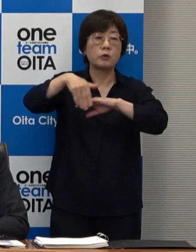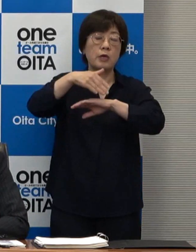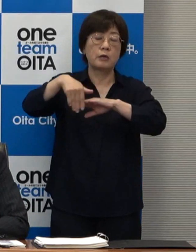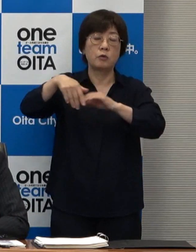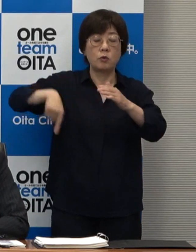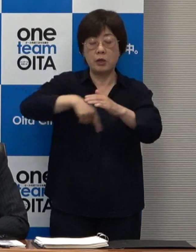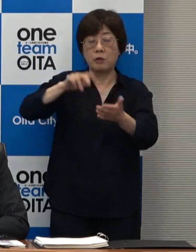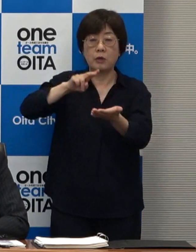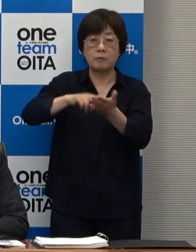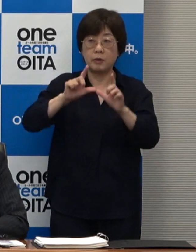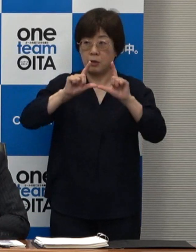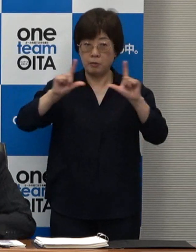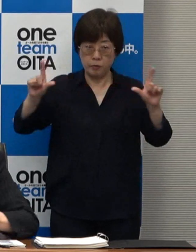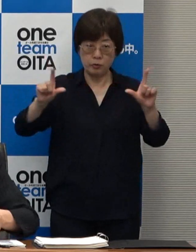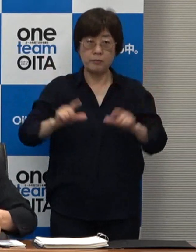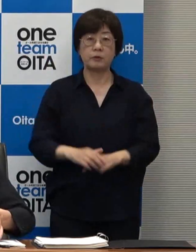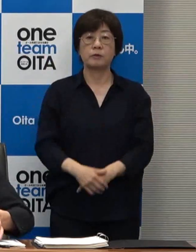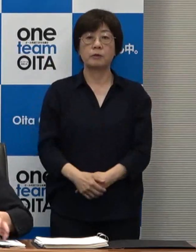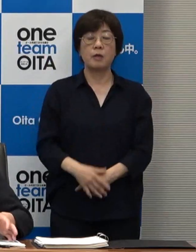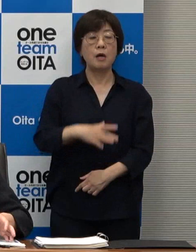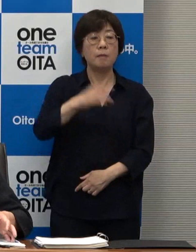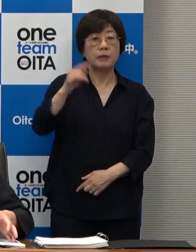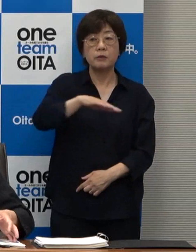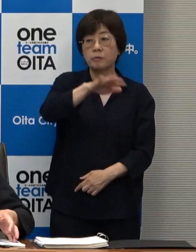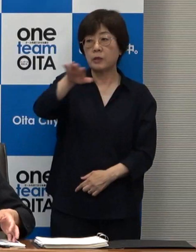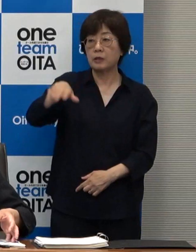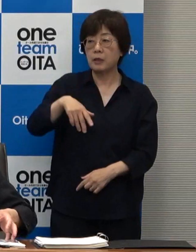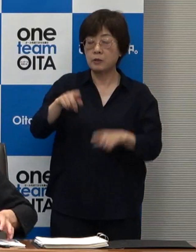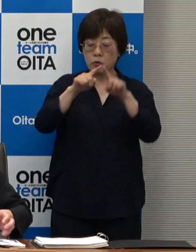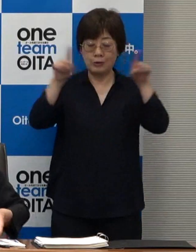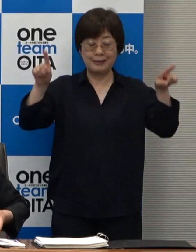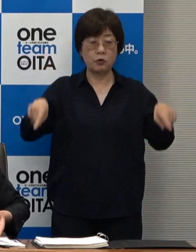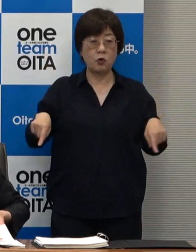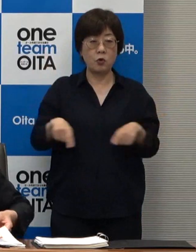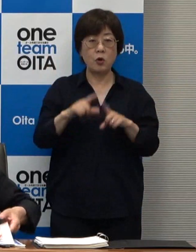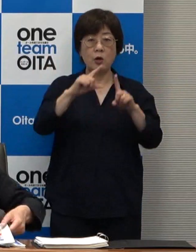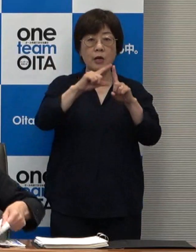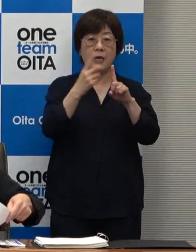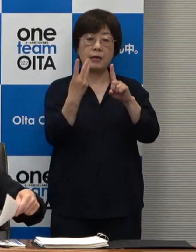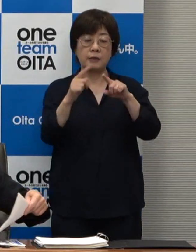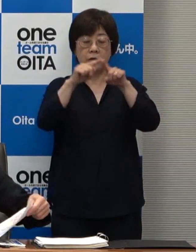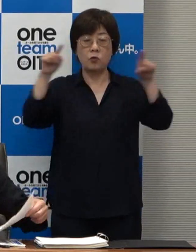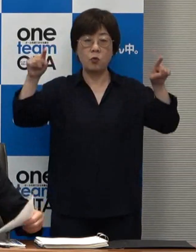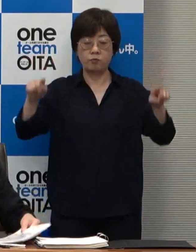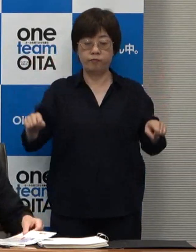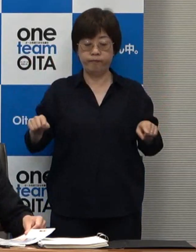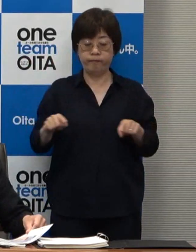発表させていただきます。まずお手元の A3 資料、横長の A3 資料、